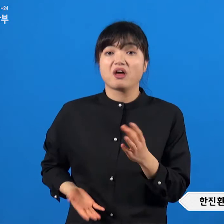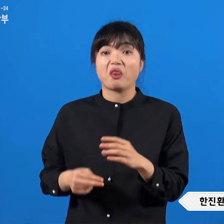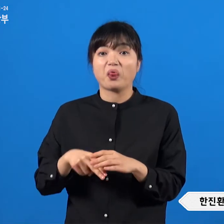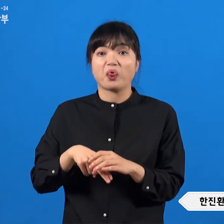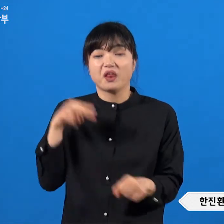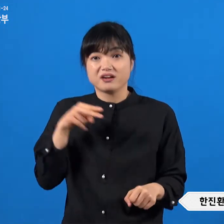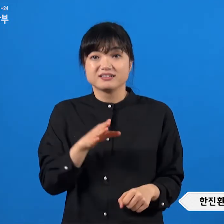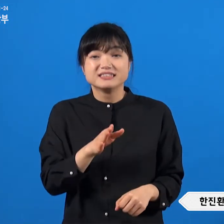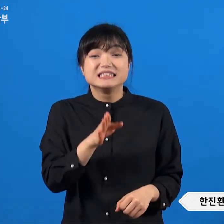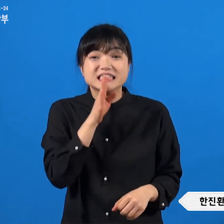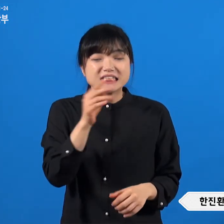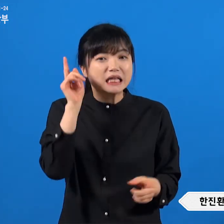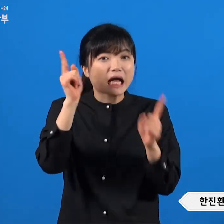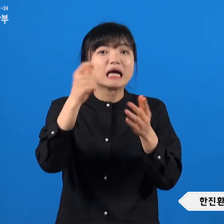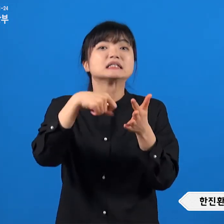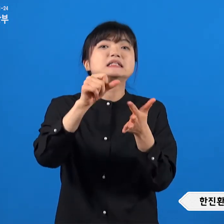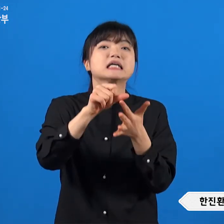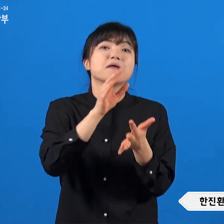탕자 맞지요?